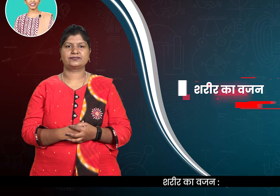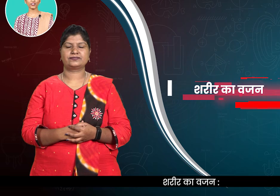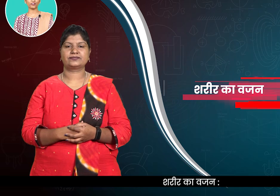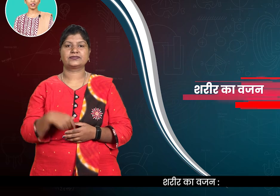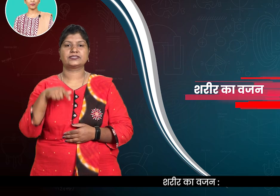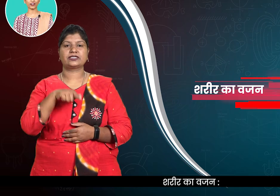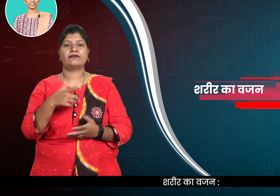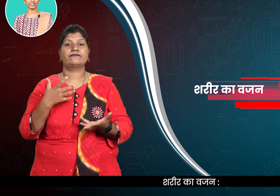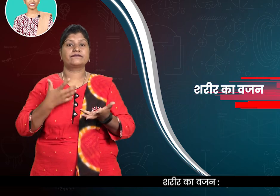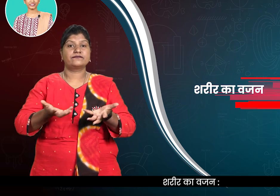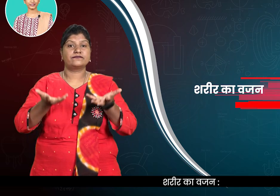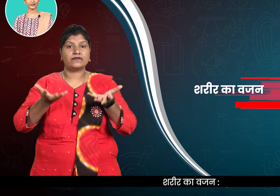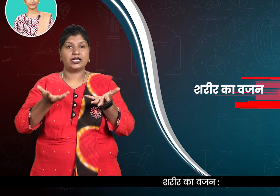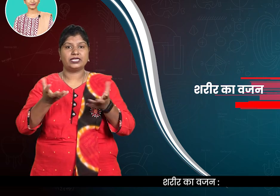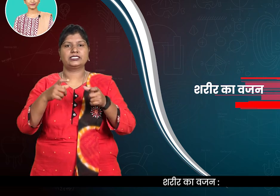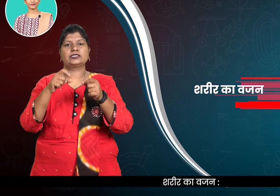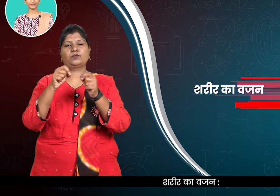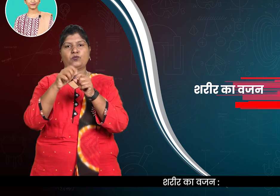शरीर का वजन